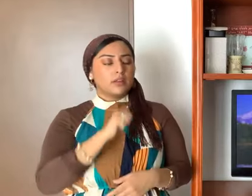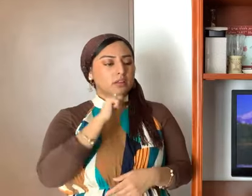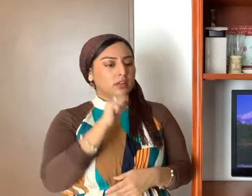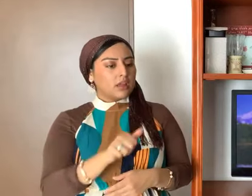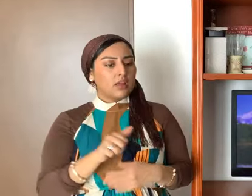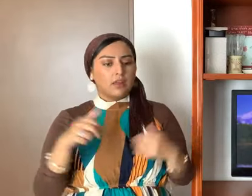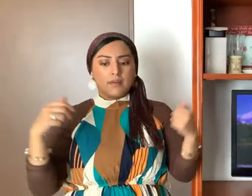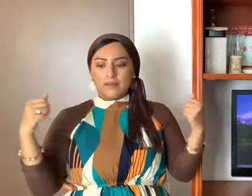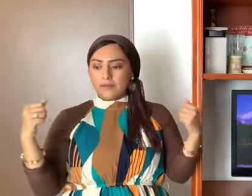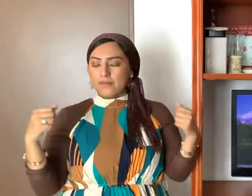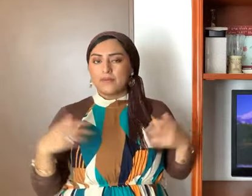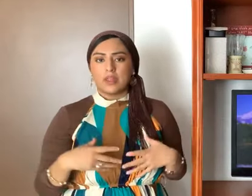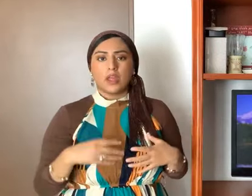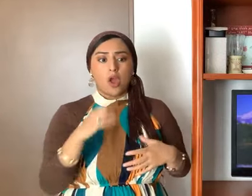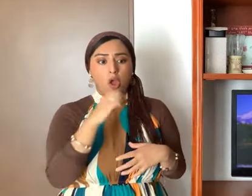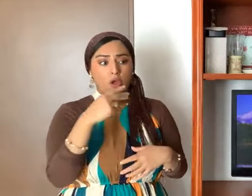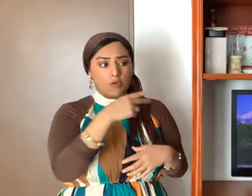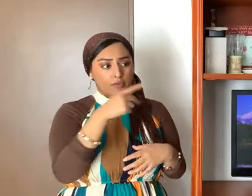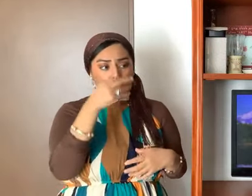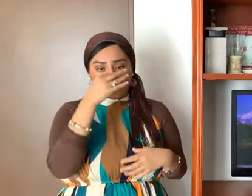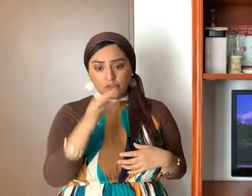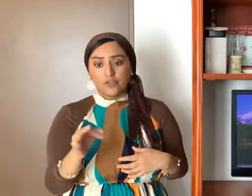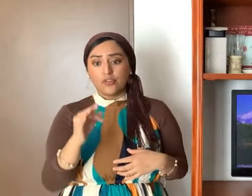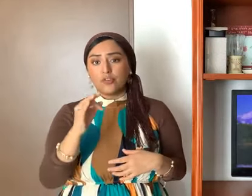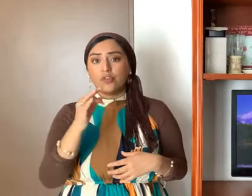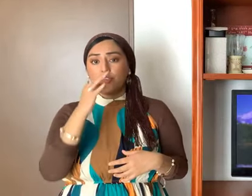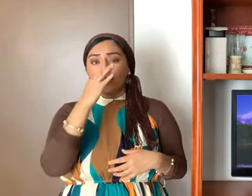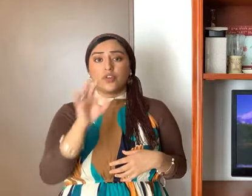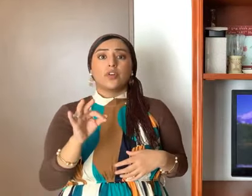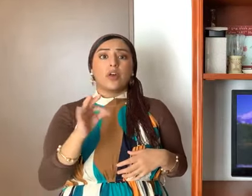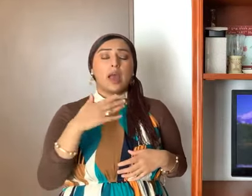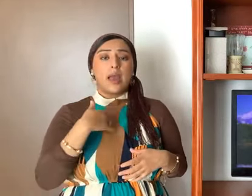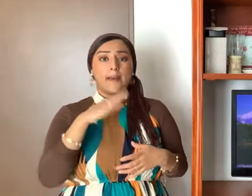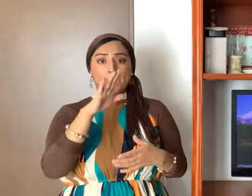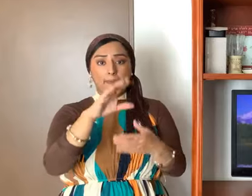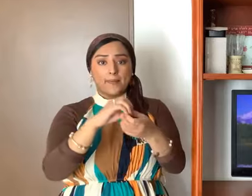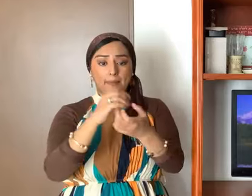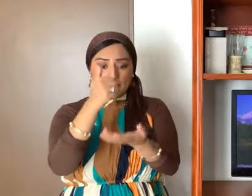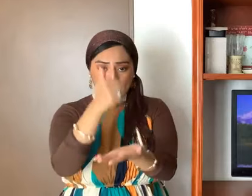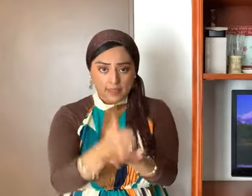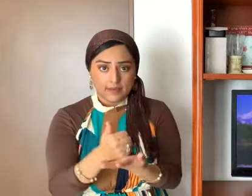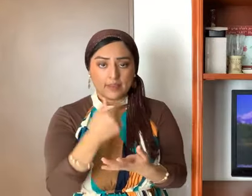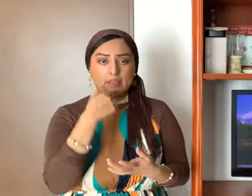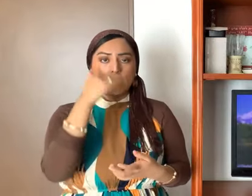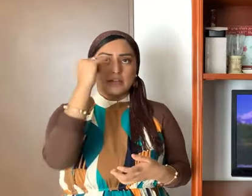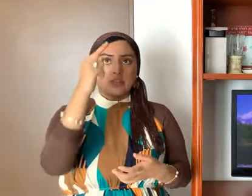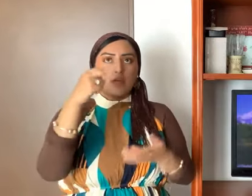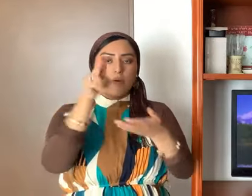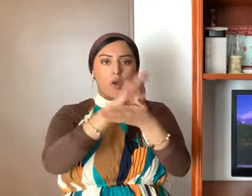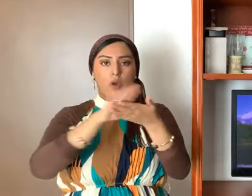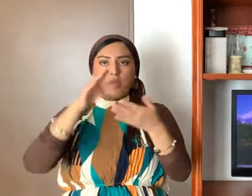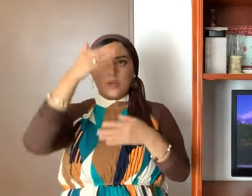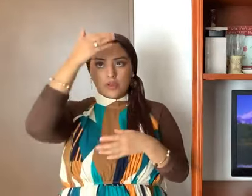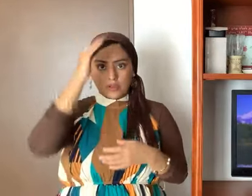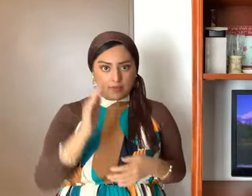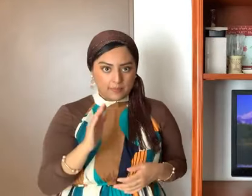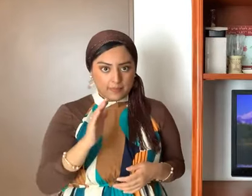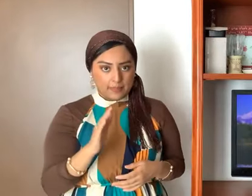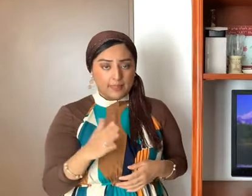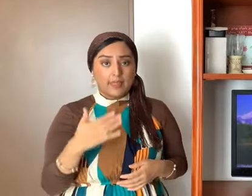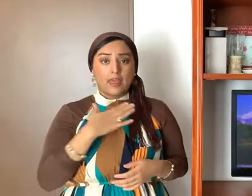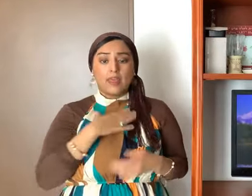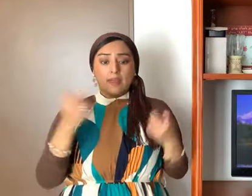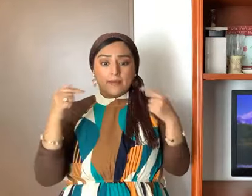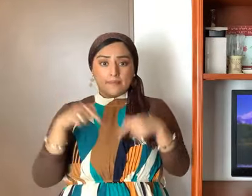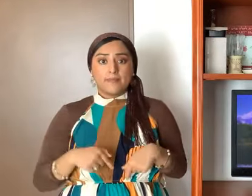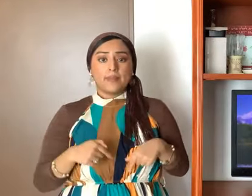Jacob, oh vosotros los pocos de Israel, yo soy tu ayuda. Dice Yahweh, el Kadosh de Israel, tu Redentor. He aquí que yo te he